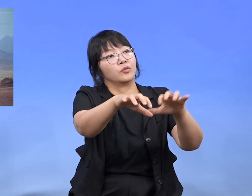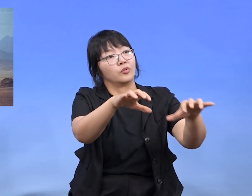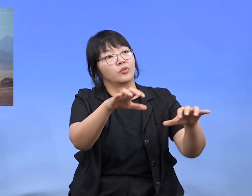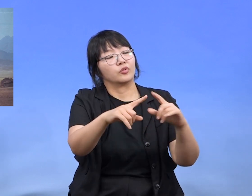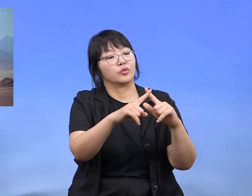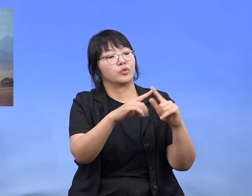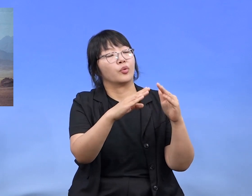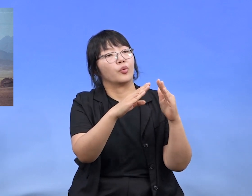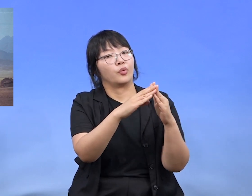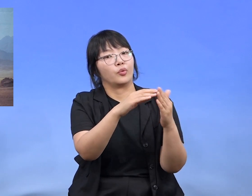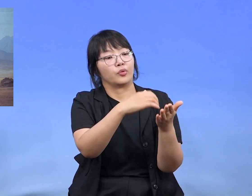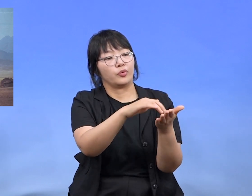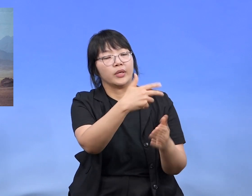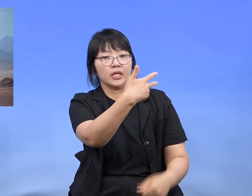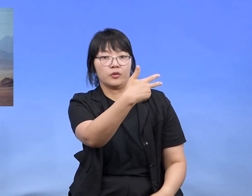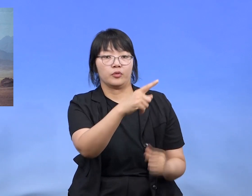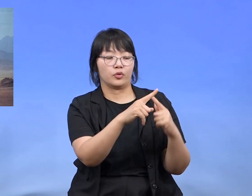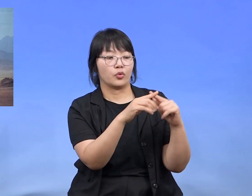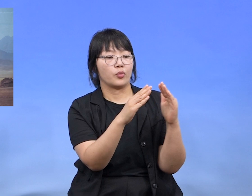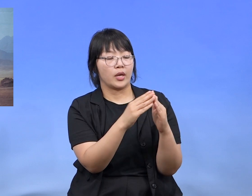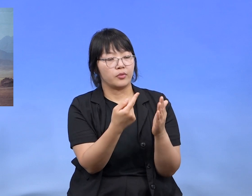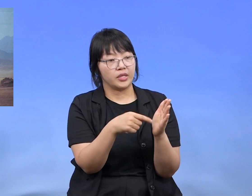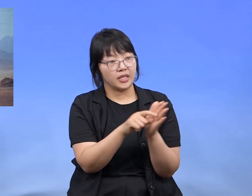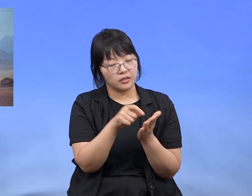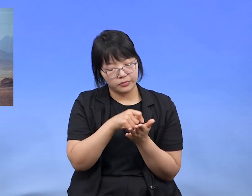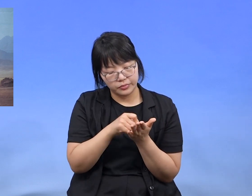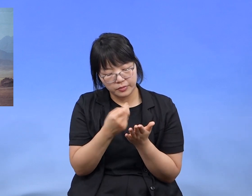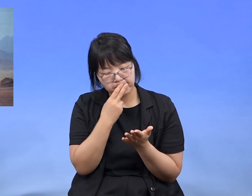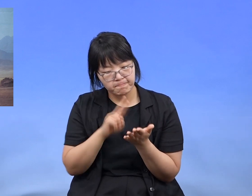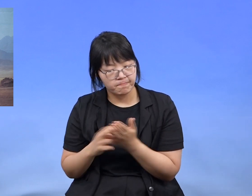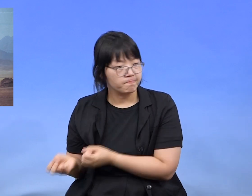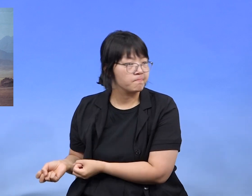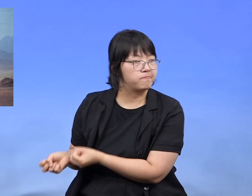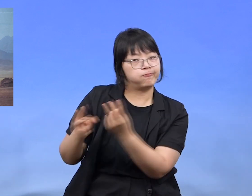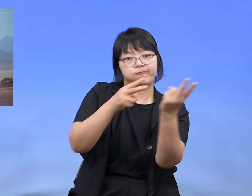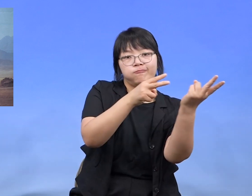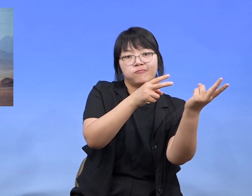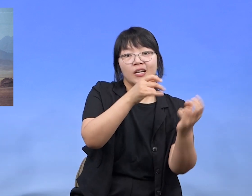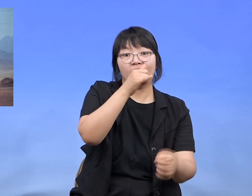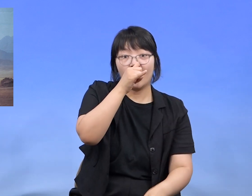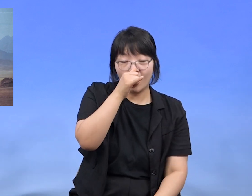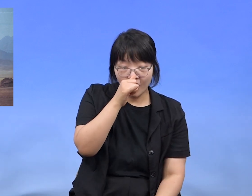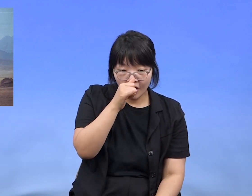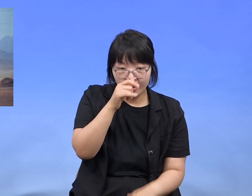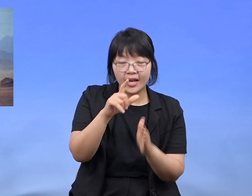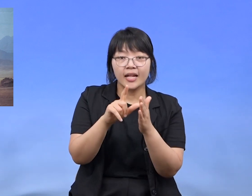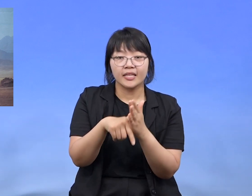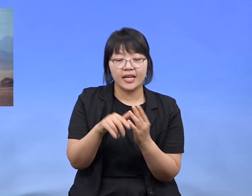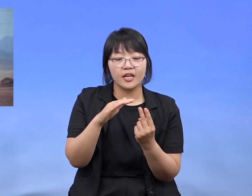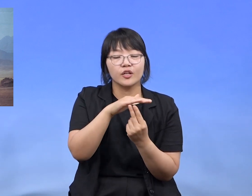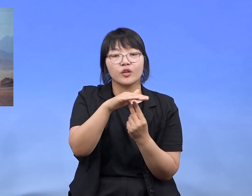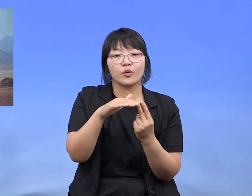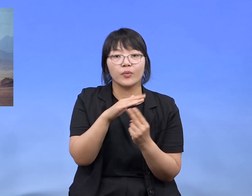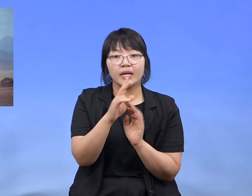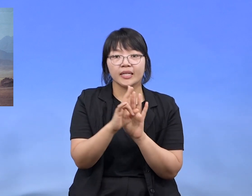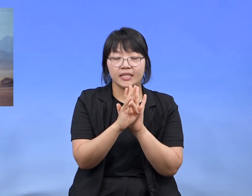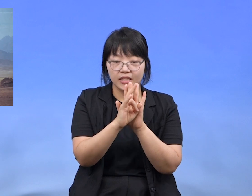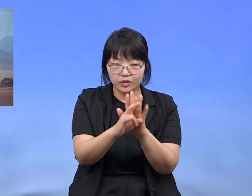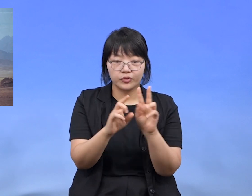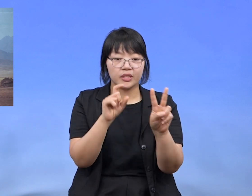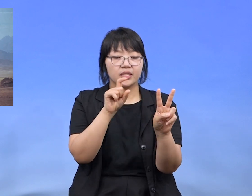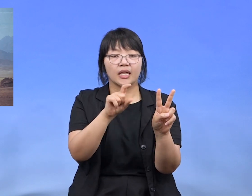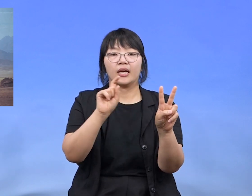향해서 편지를 씁니다. 메시지를 전달합니다. 그 시작이 되는 계시록 2장 1절의 말씀을 함께